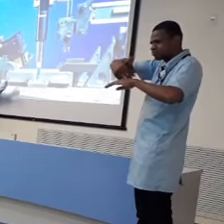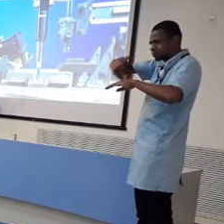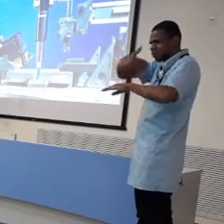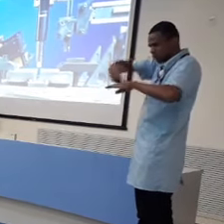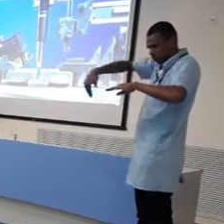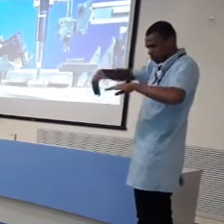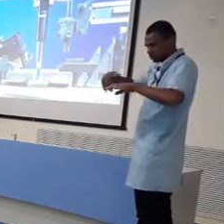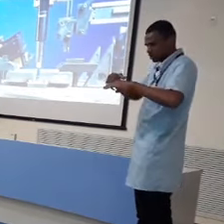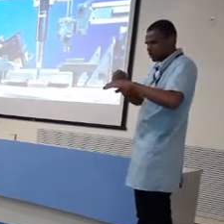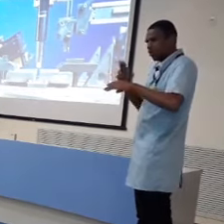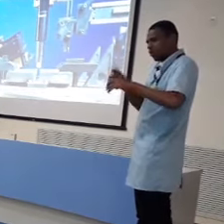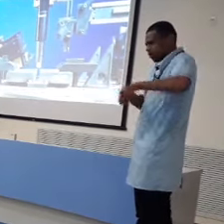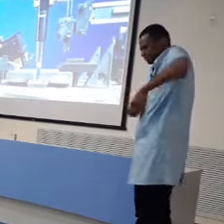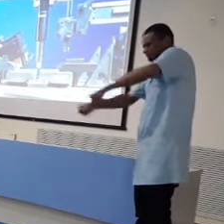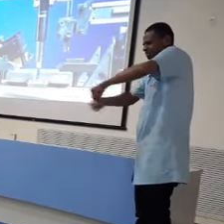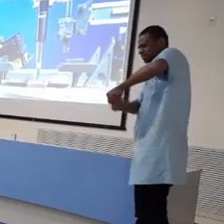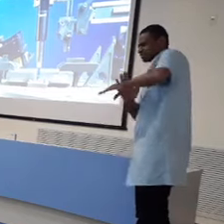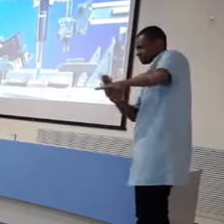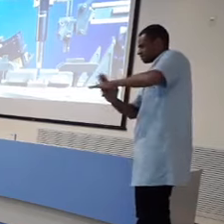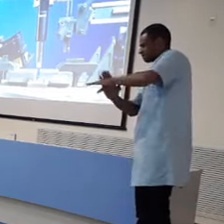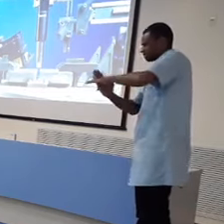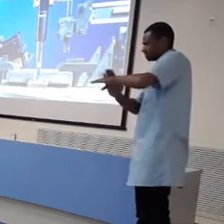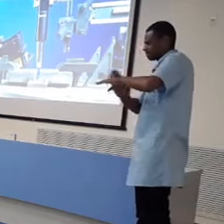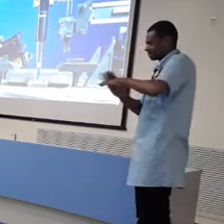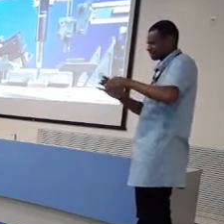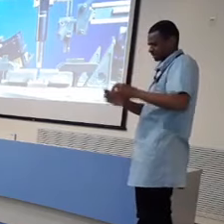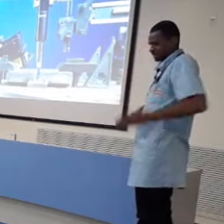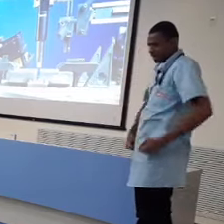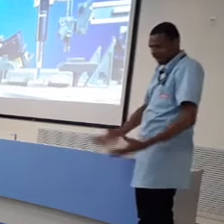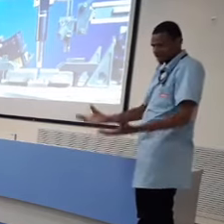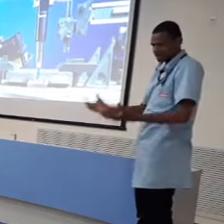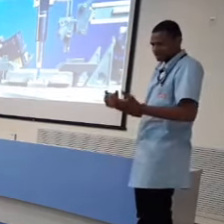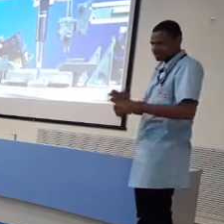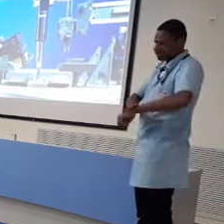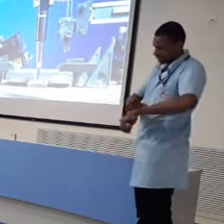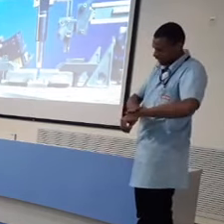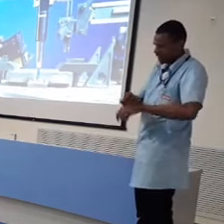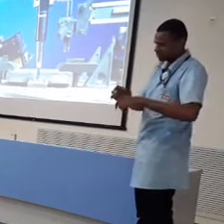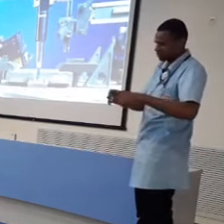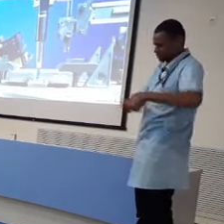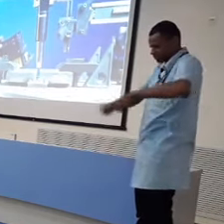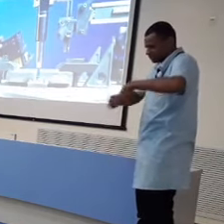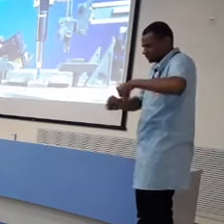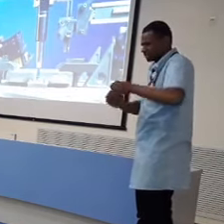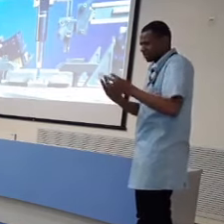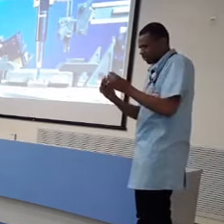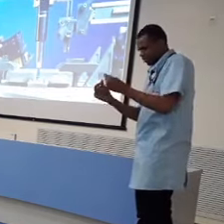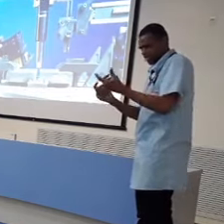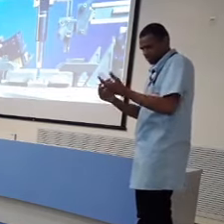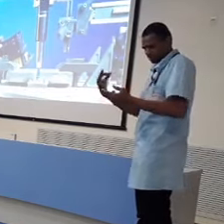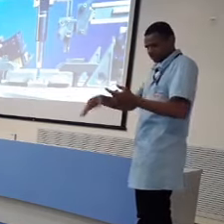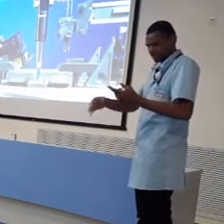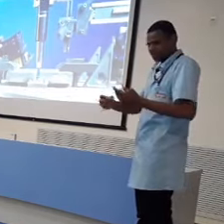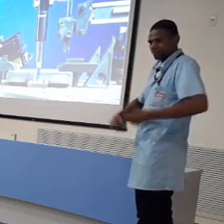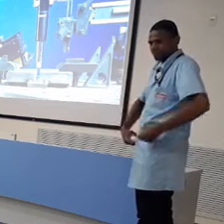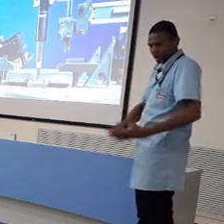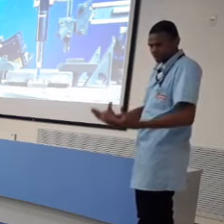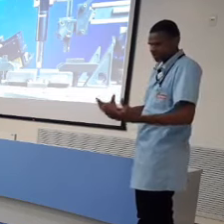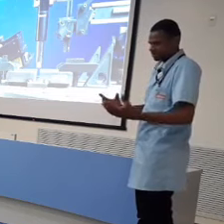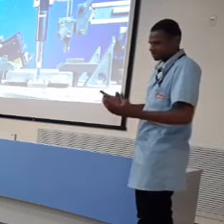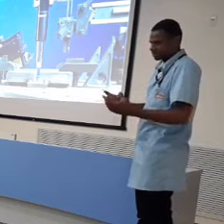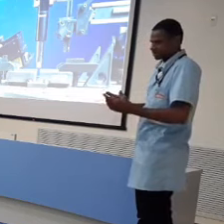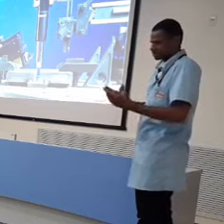junto com o patô? E quanto custa você fazer um chanfro? Tem os inares, pode fazer com grafite, grafite, tudo tem um gasto. Tempo